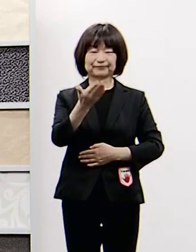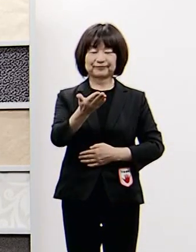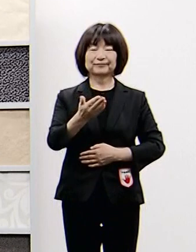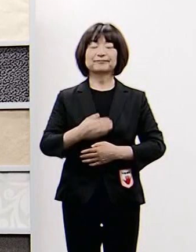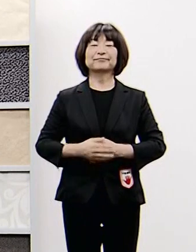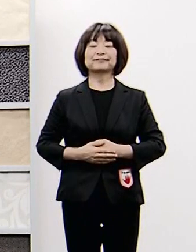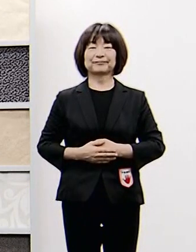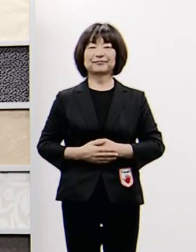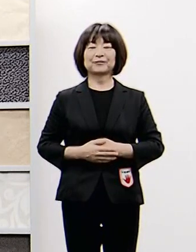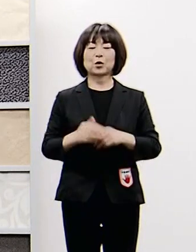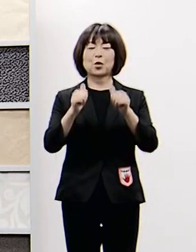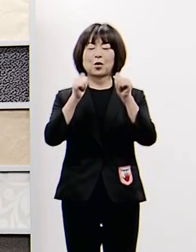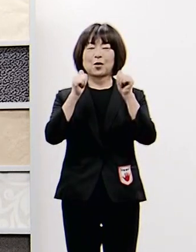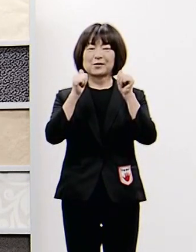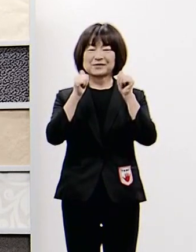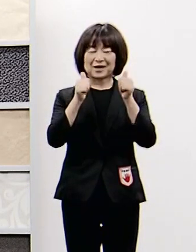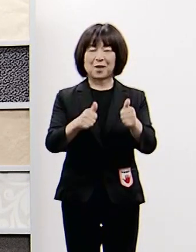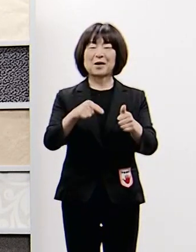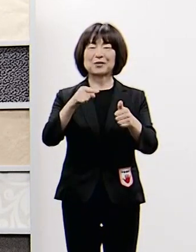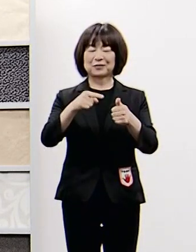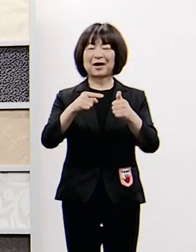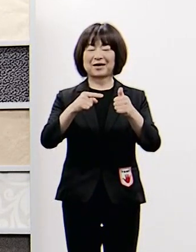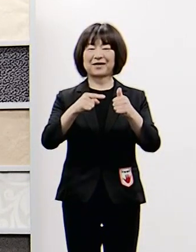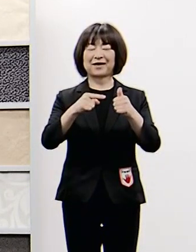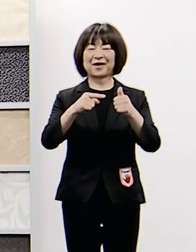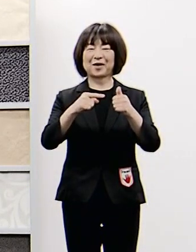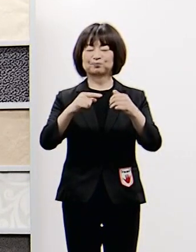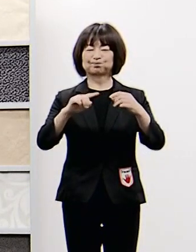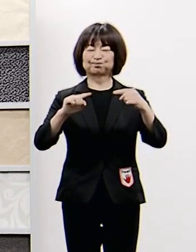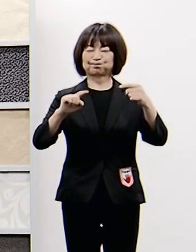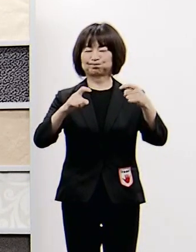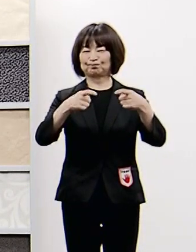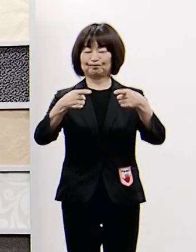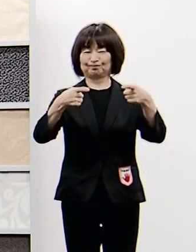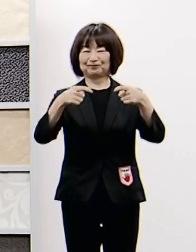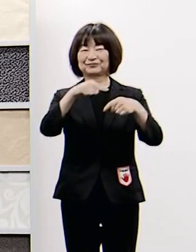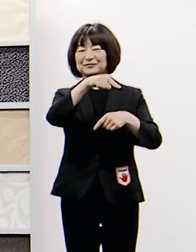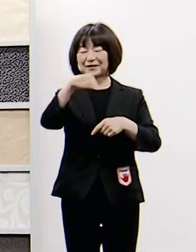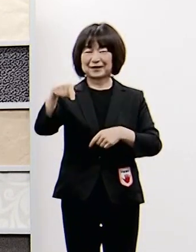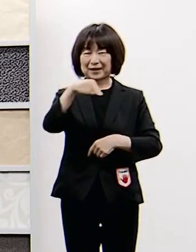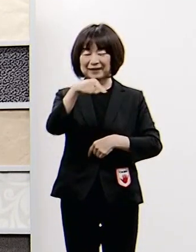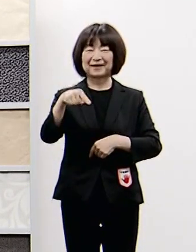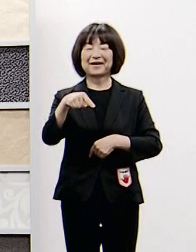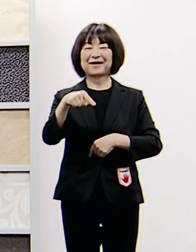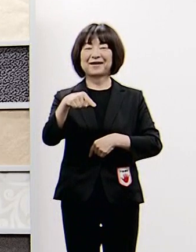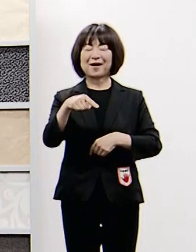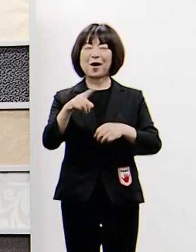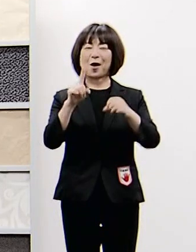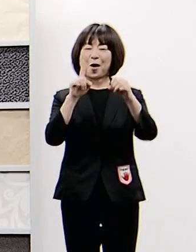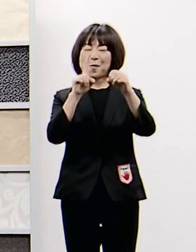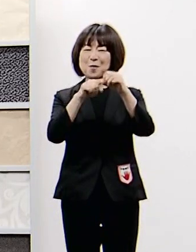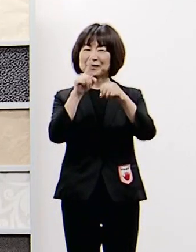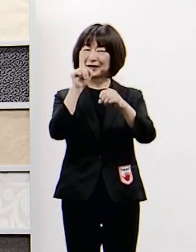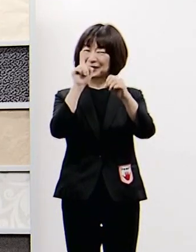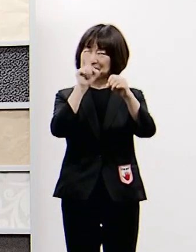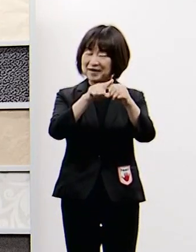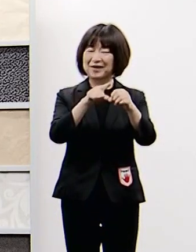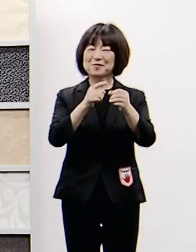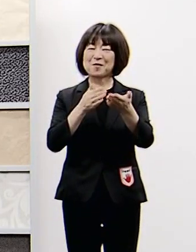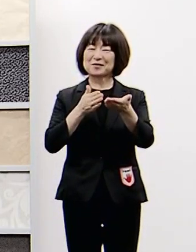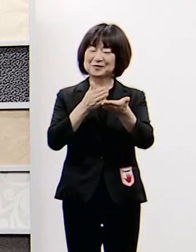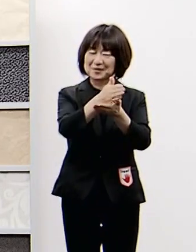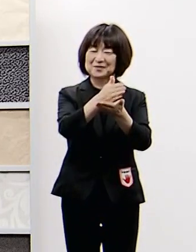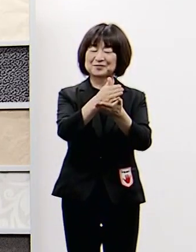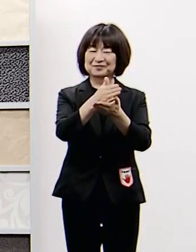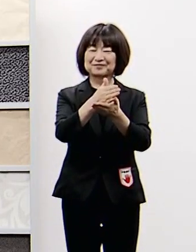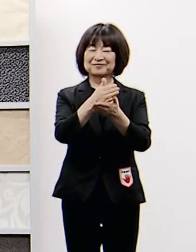その裁判で戦ってきた同士の敵同士がですねまあ一つの方向で前を一緒に向くということなのでできれば